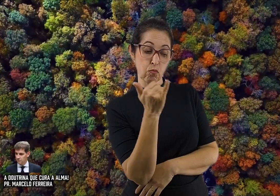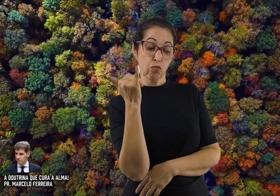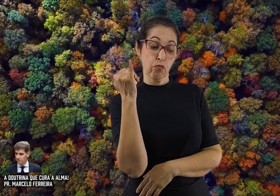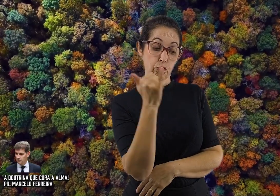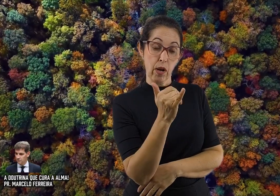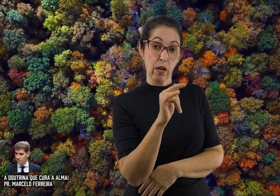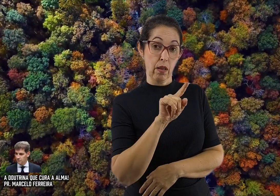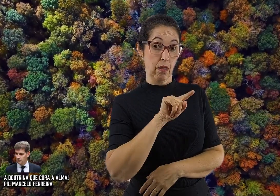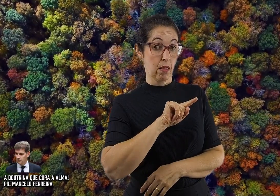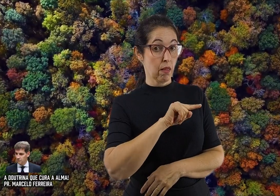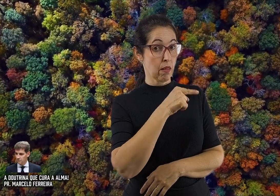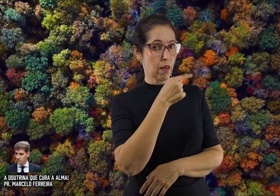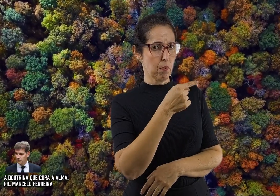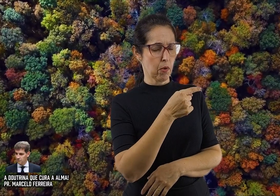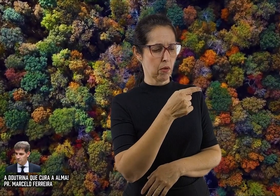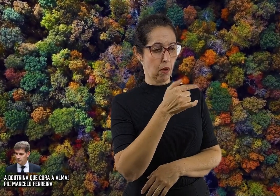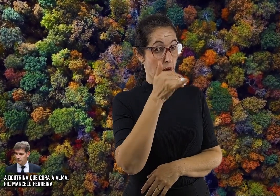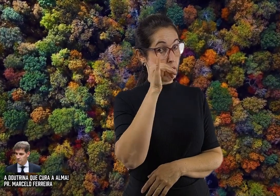depois evita-o.